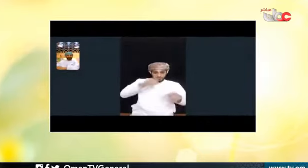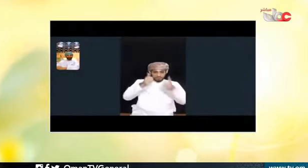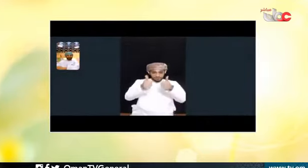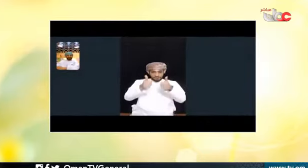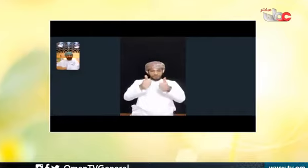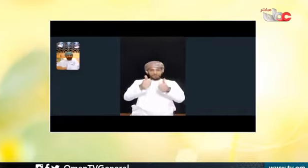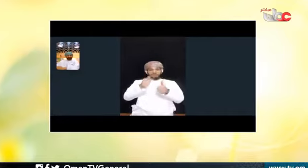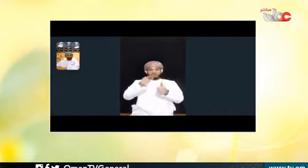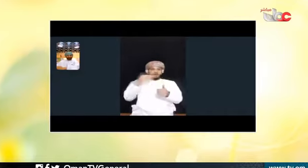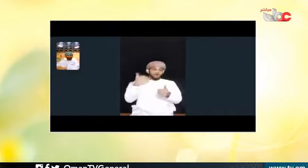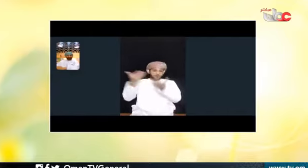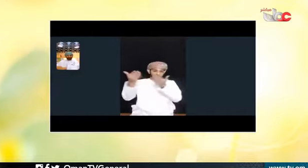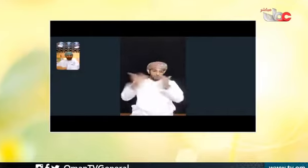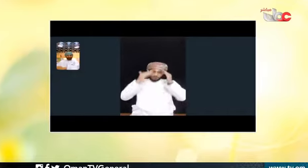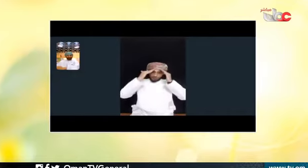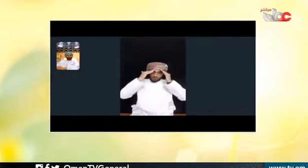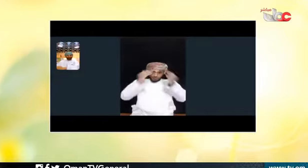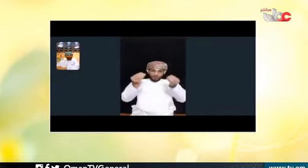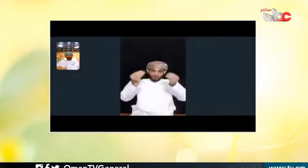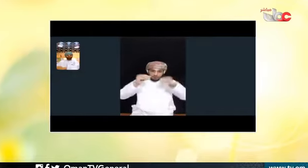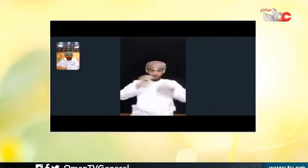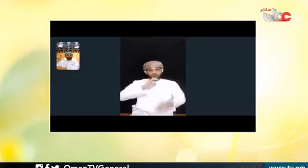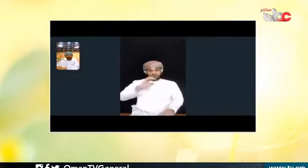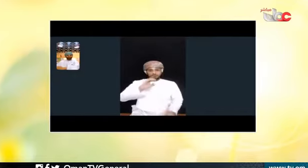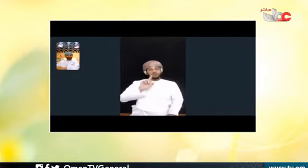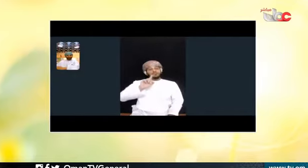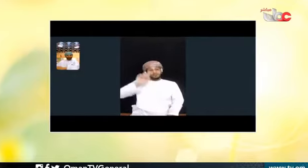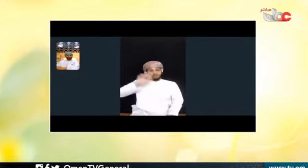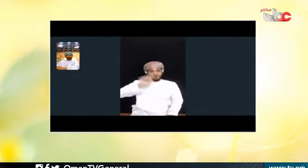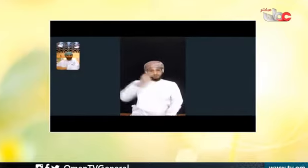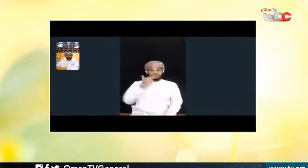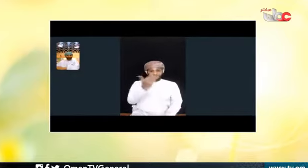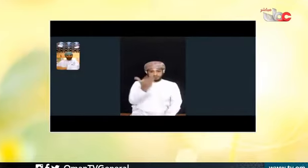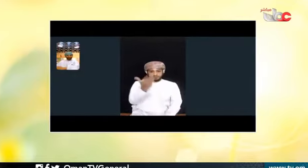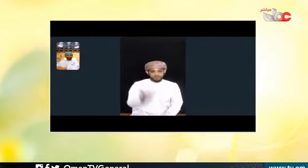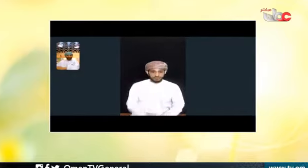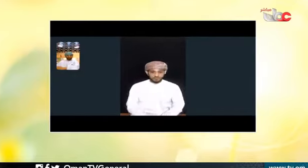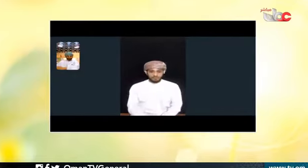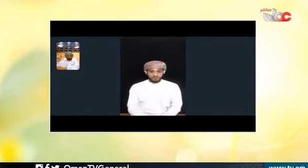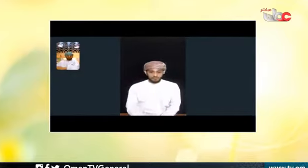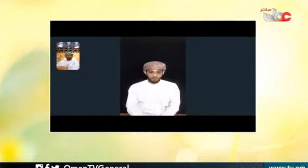لله أنا جدا سعيد بوجودي معكم في هذا البرنامج الشيق.